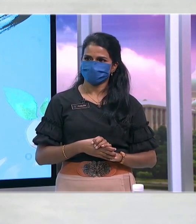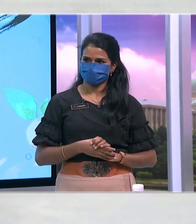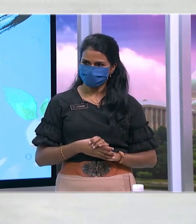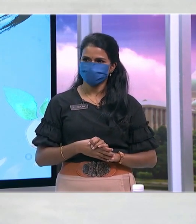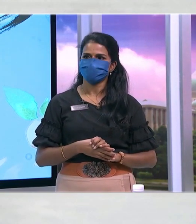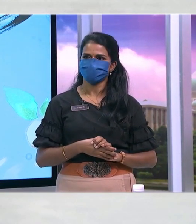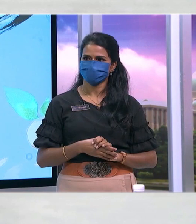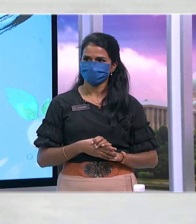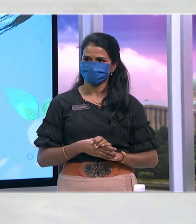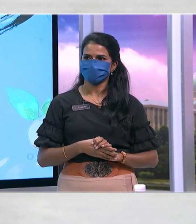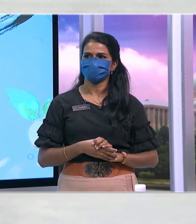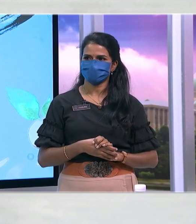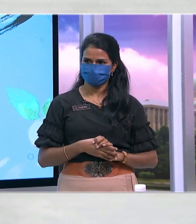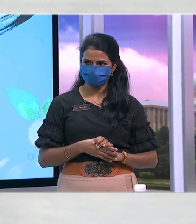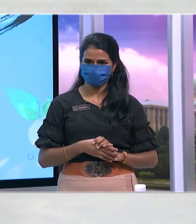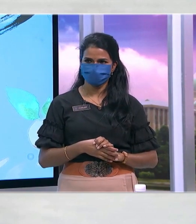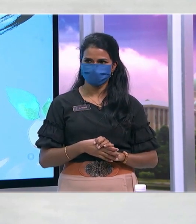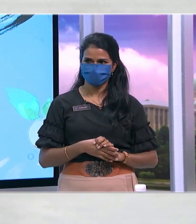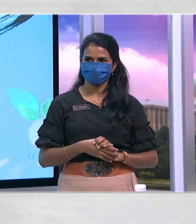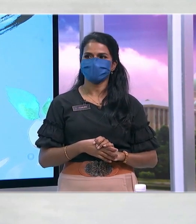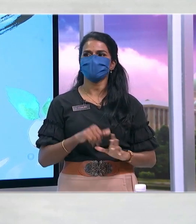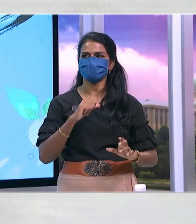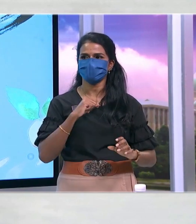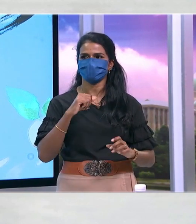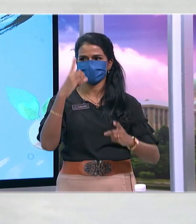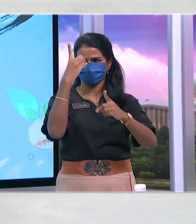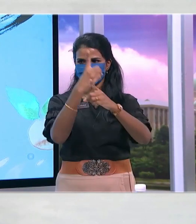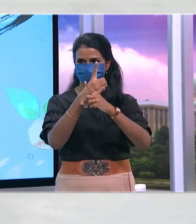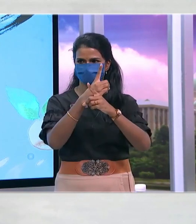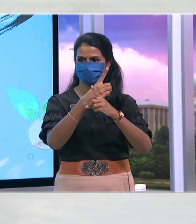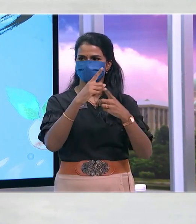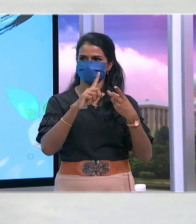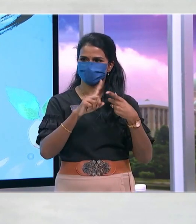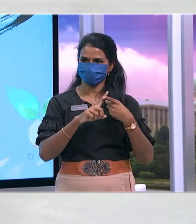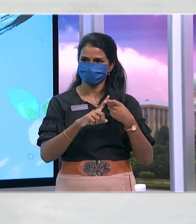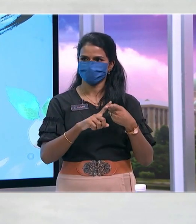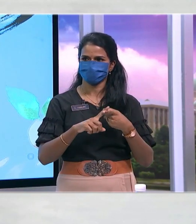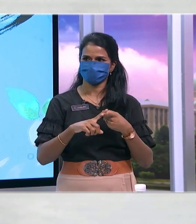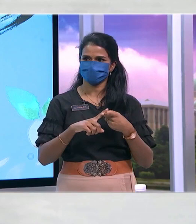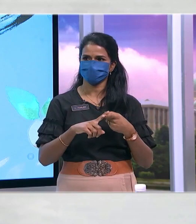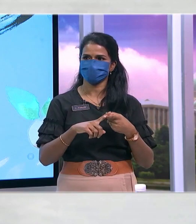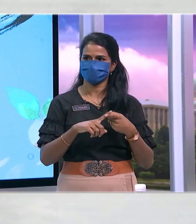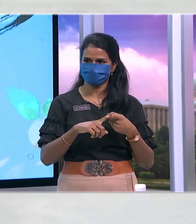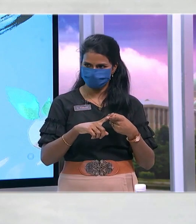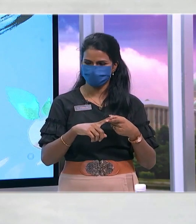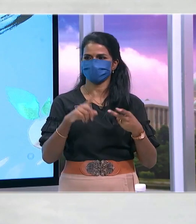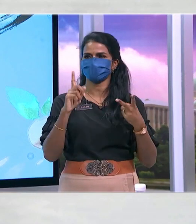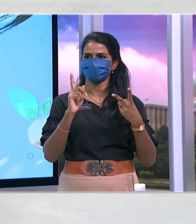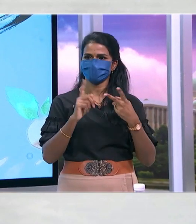Menjaga kebersihan diri. Okey, betul. Yang kedua, menjaga kesihatan diri. Okey.